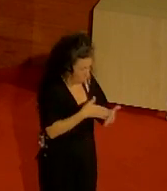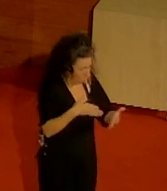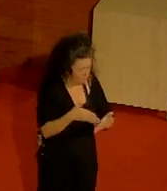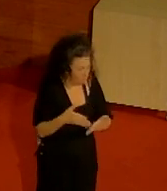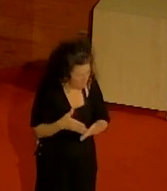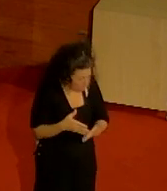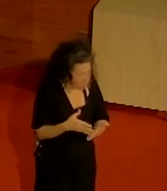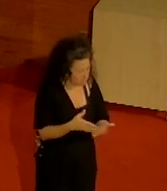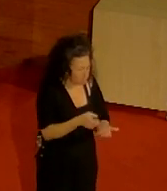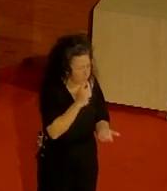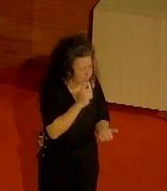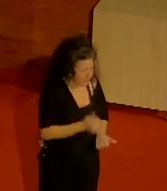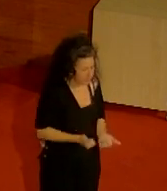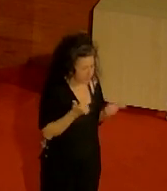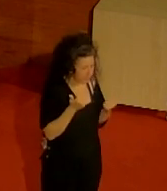Cada vez es más difícil.